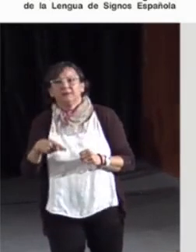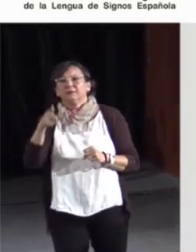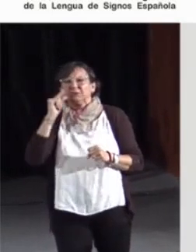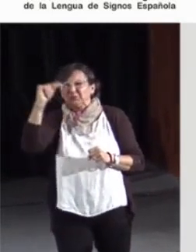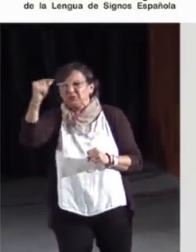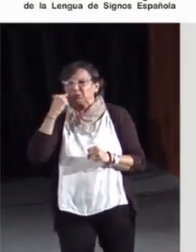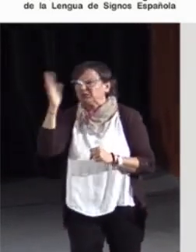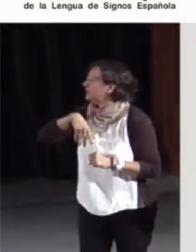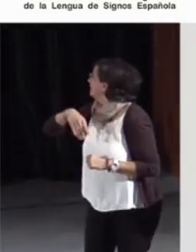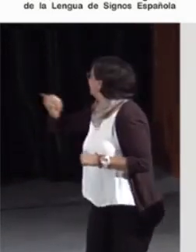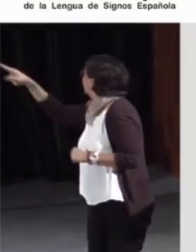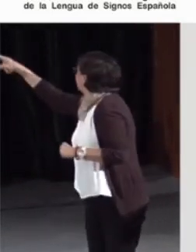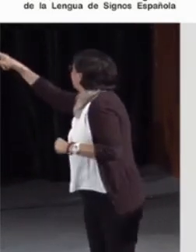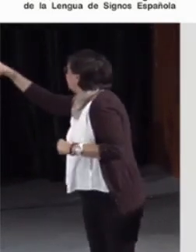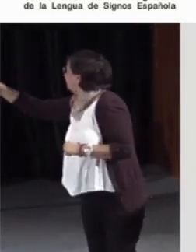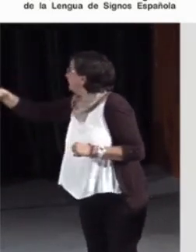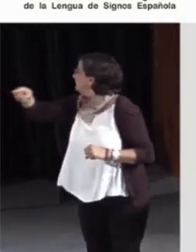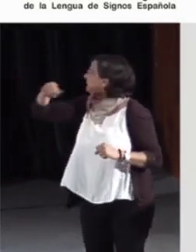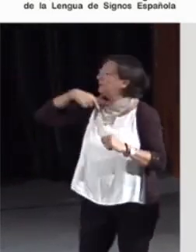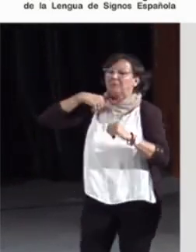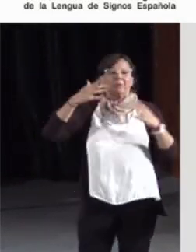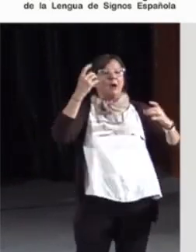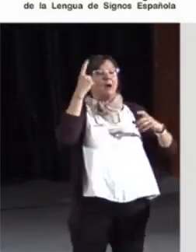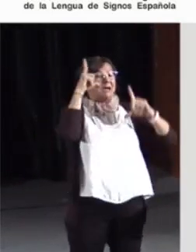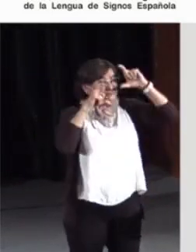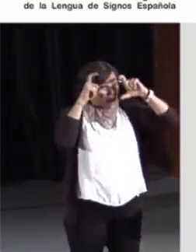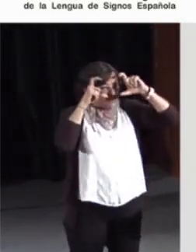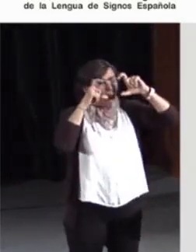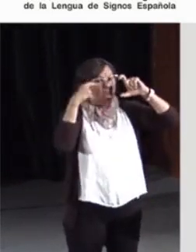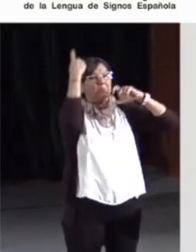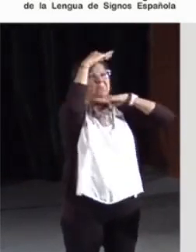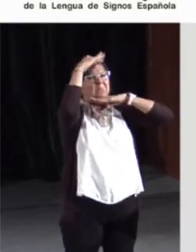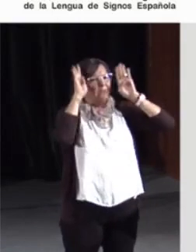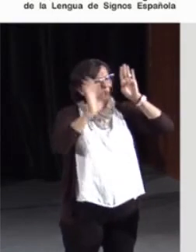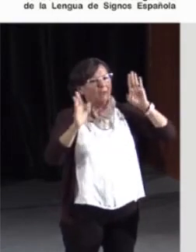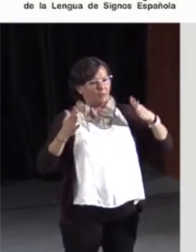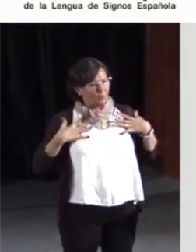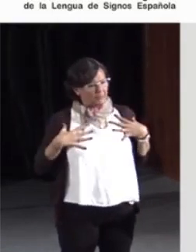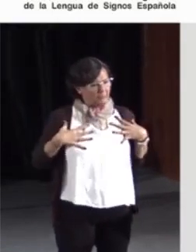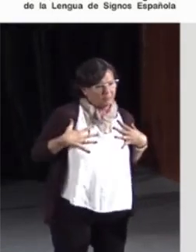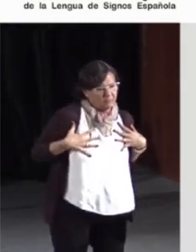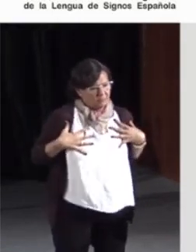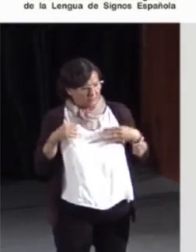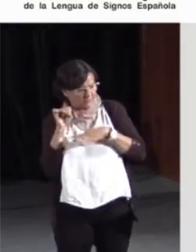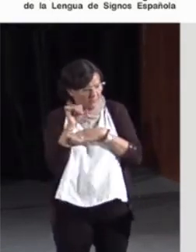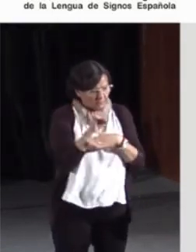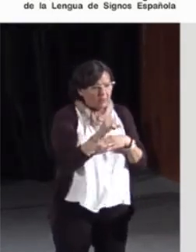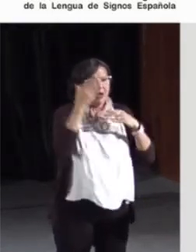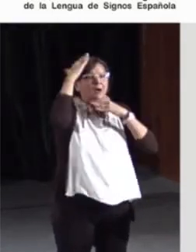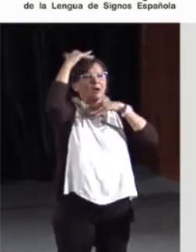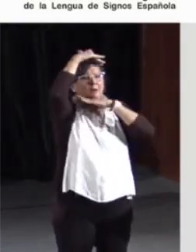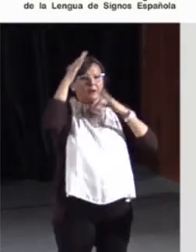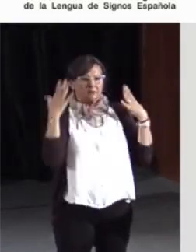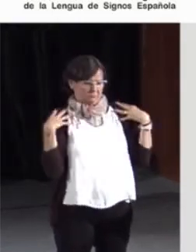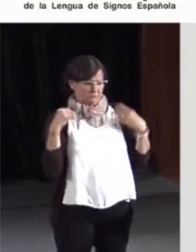Uno vinculado a la expresión. No se ve porque en la diapositiva está la letra muy pequeñita, pero bueno, hace referencia a